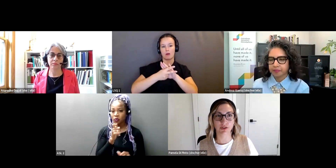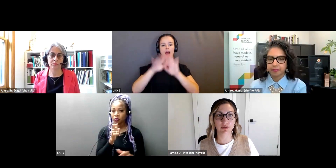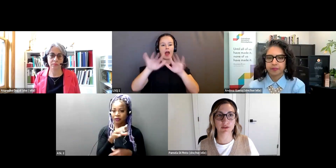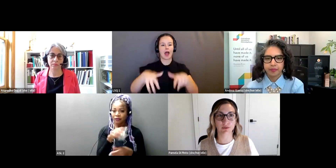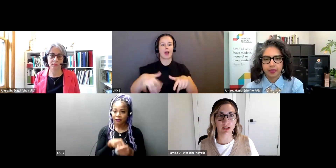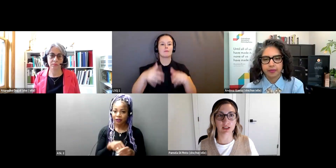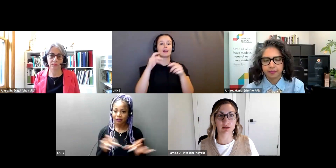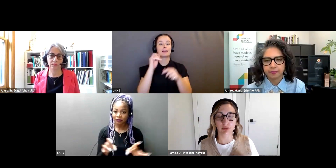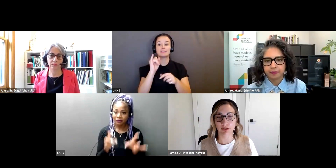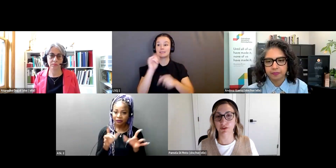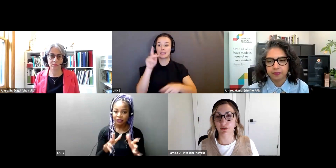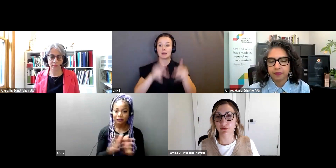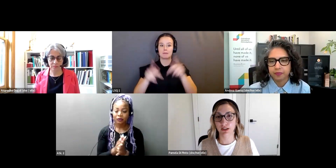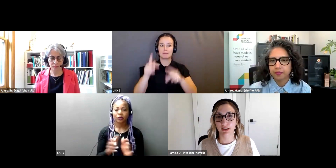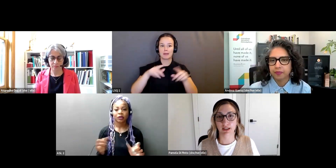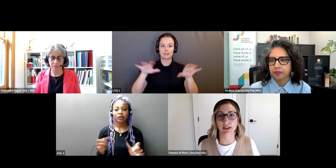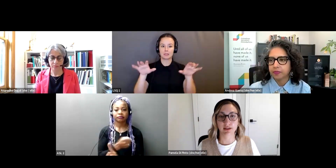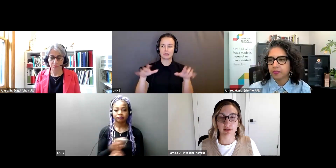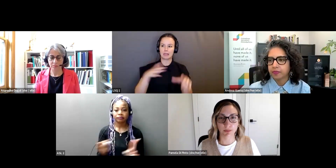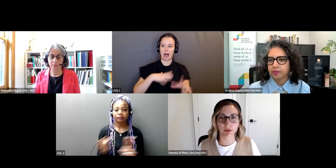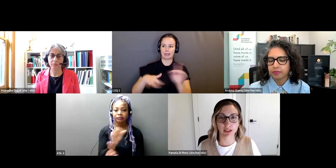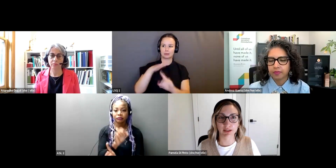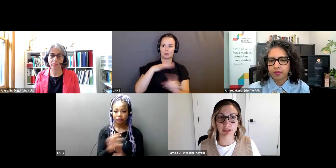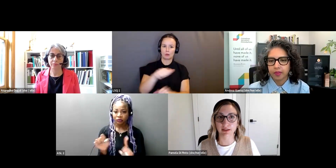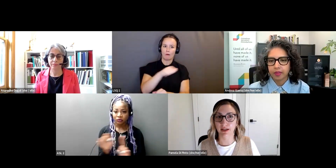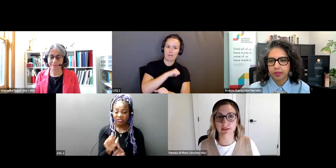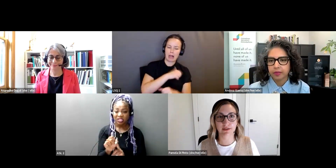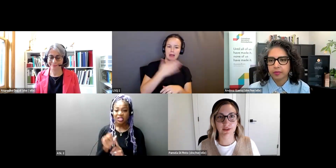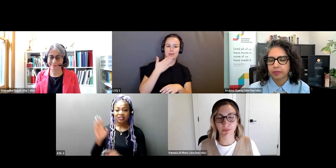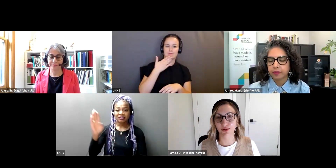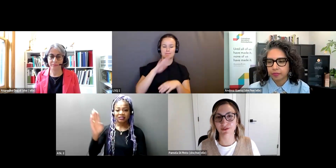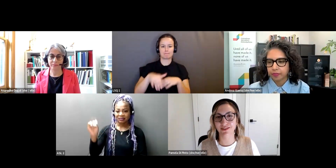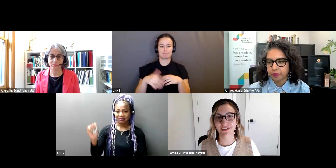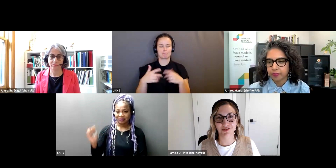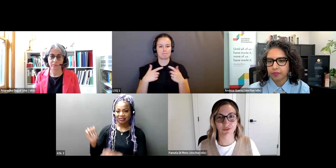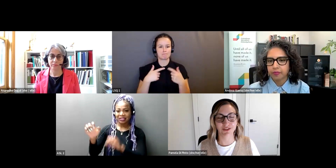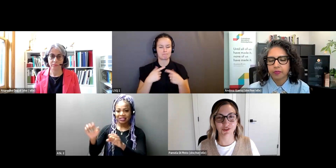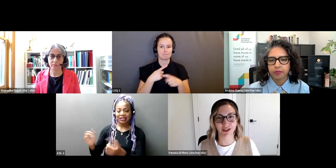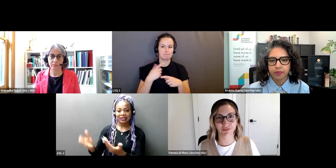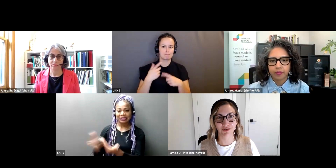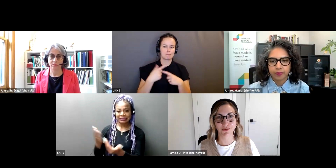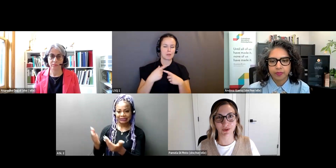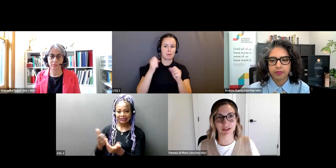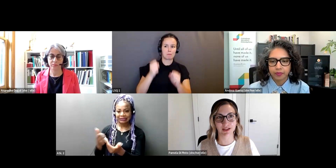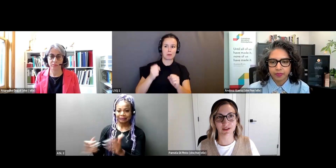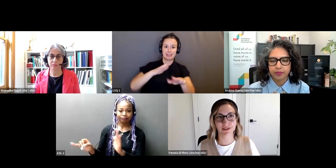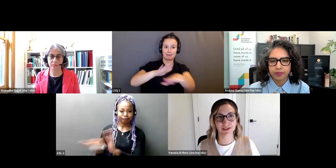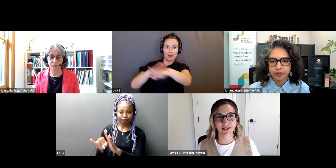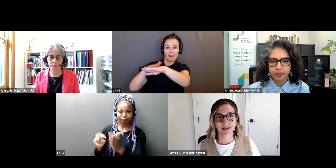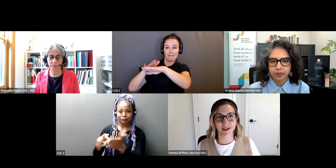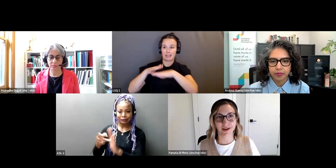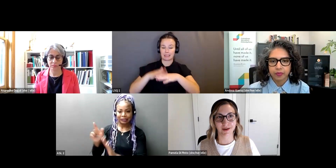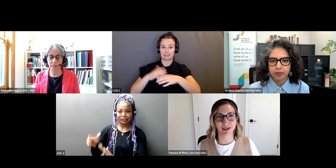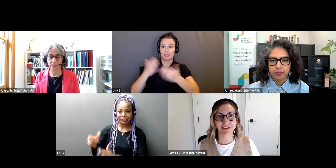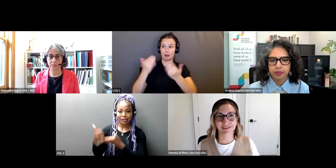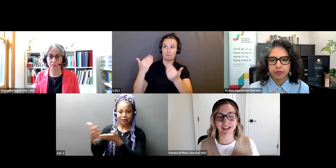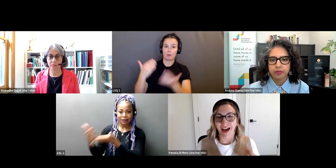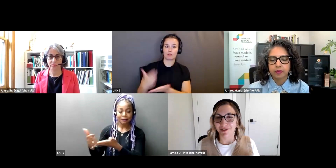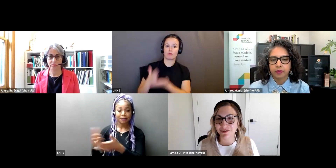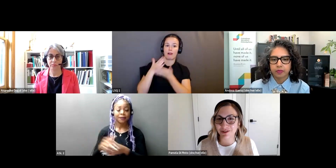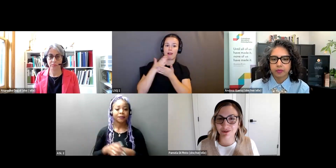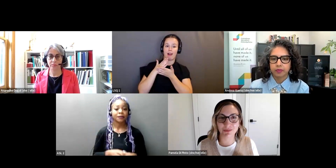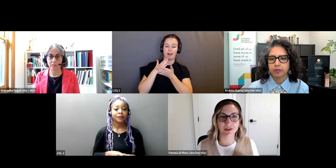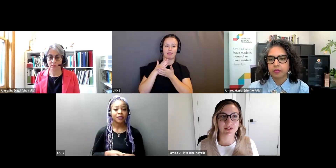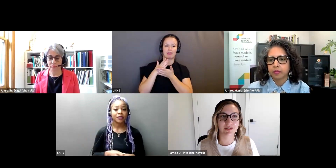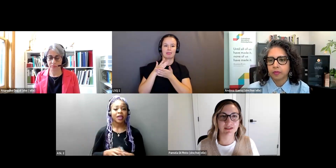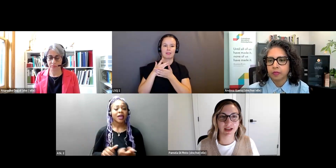aux personnes qui sont dans des situations de violence et de maltraitance. Ces personnes peuvent ainsi appeler à l'aide et cela soutient les